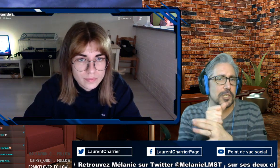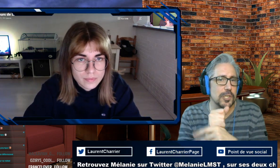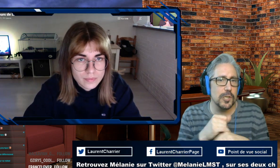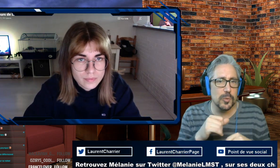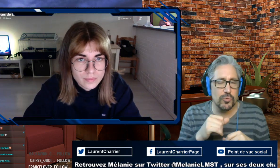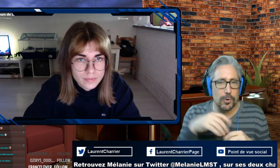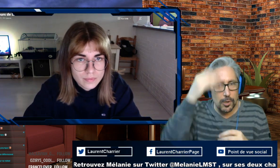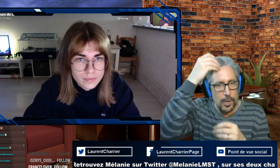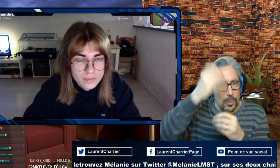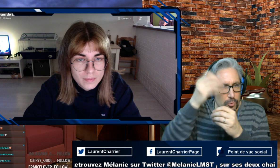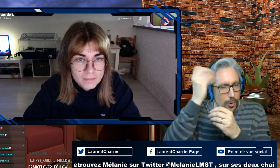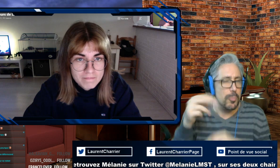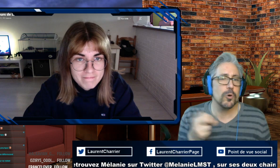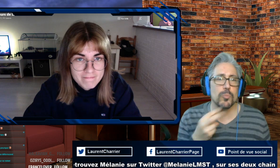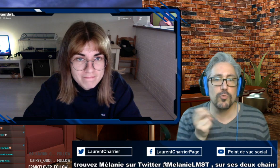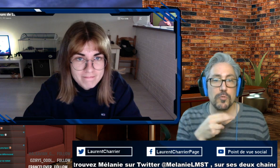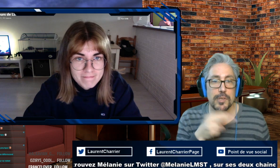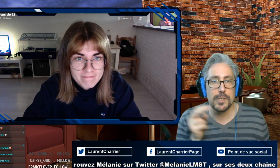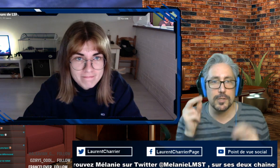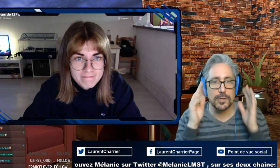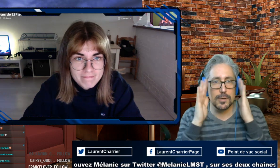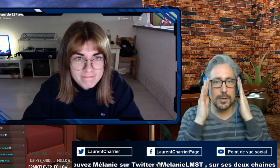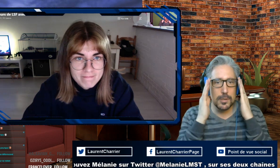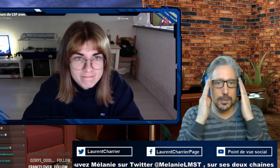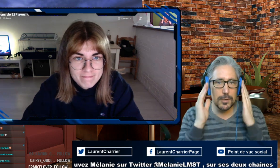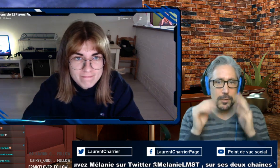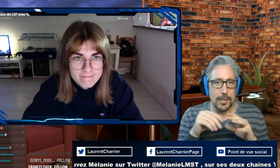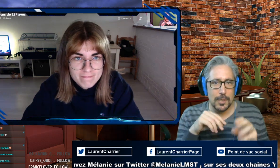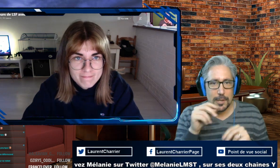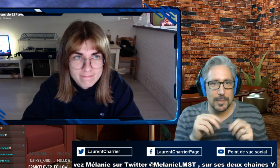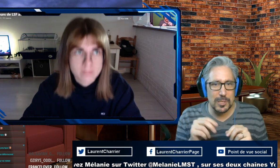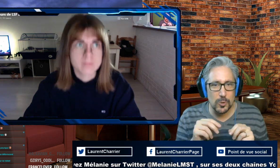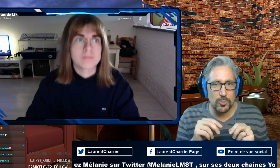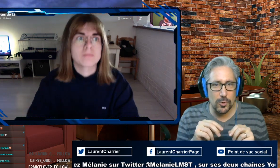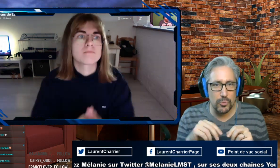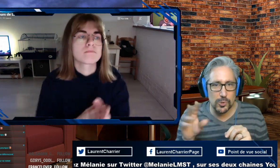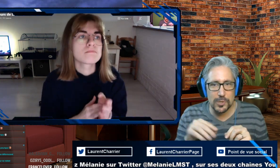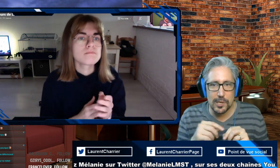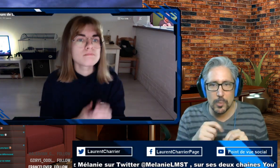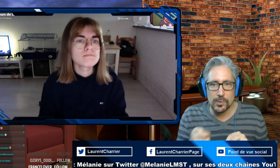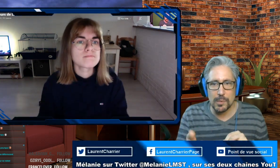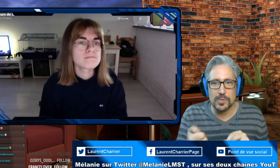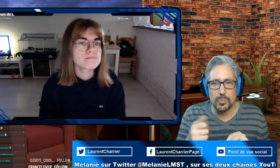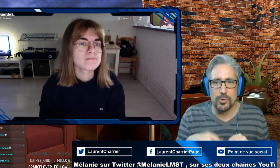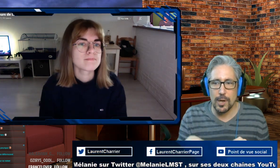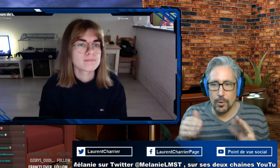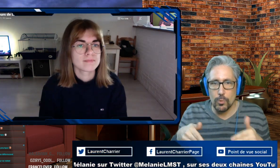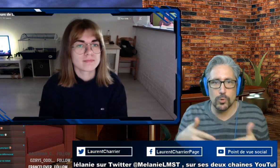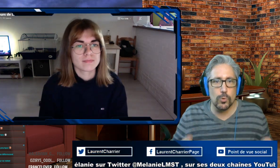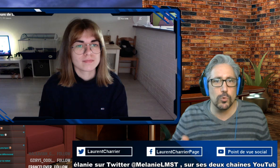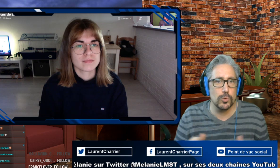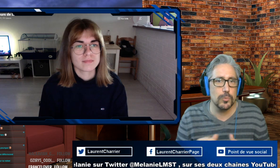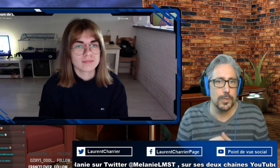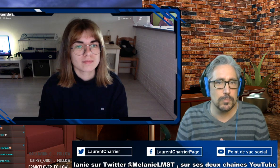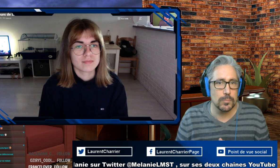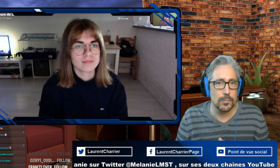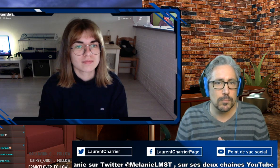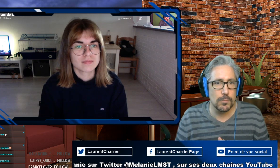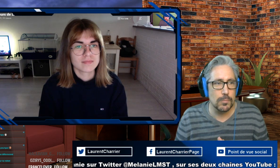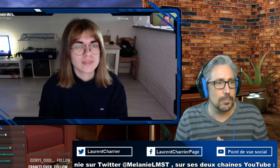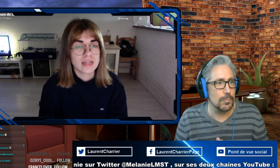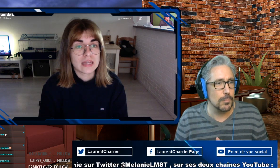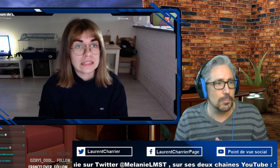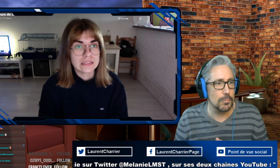pour tricher, pour apprendre plus vite, des trucs pour ceux qui commencent un petit peu là aujourd'hui?